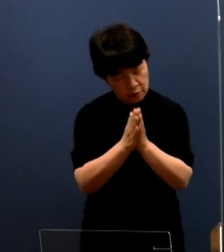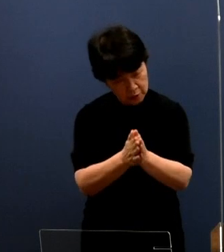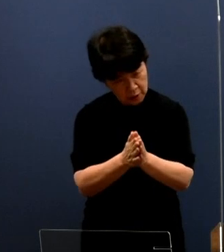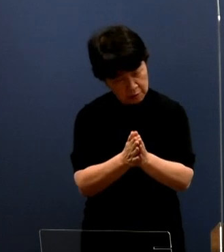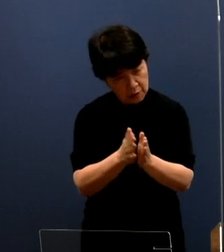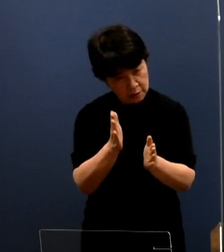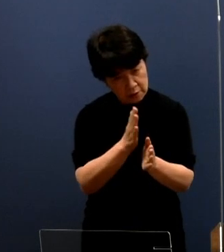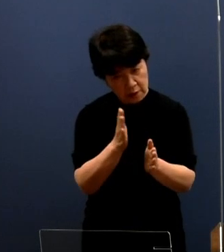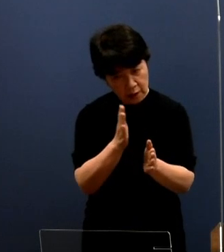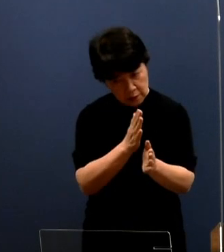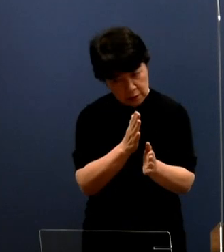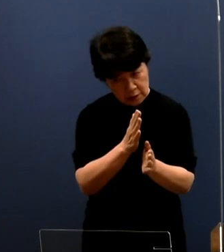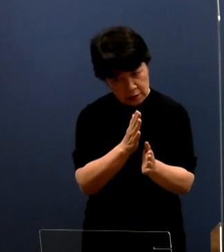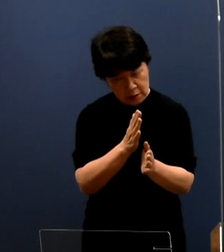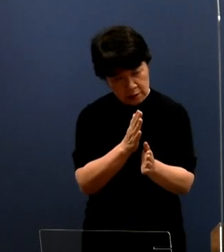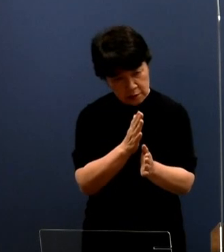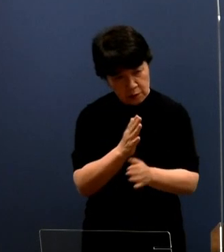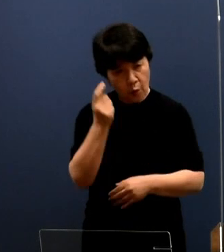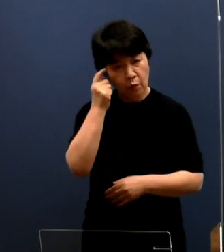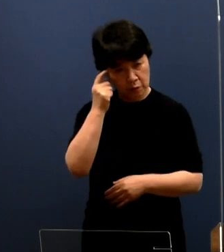それは